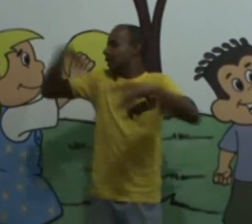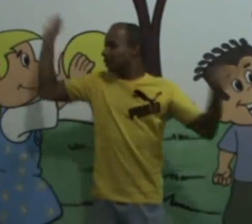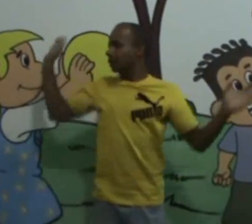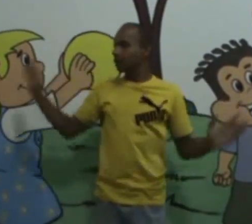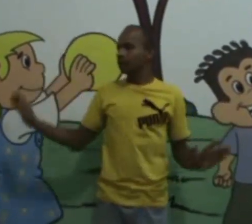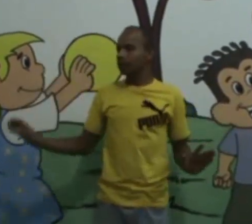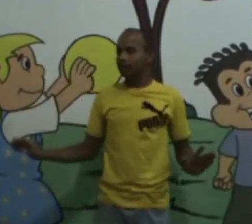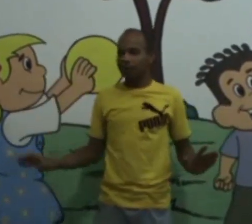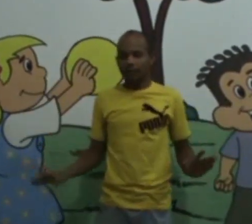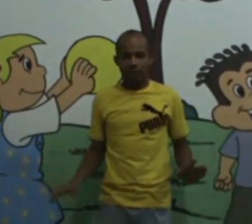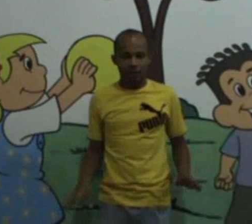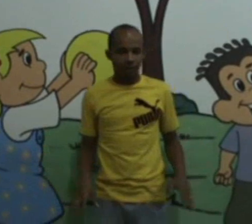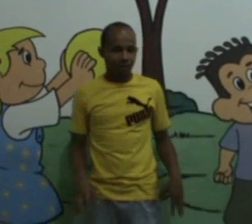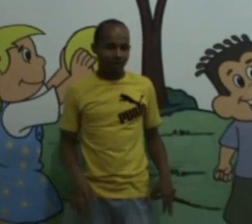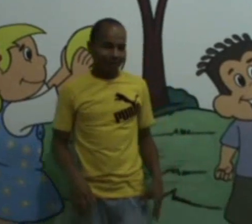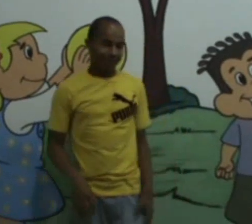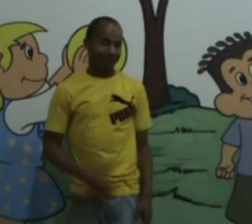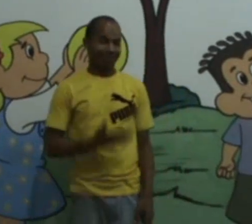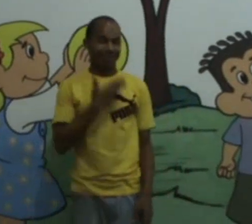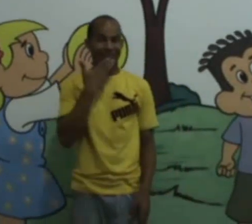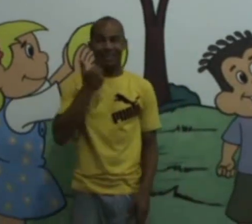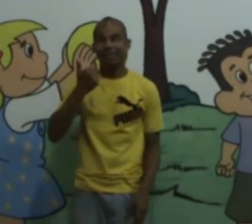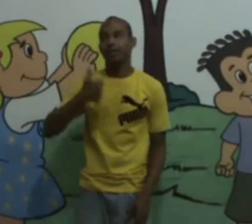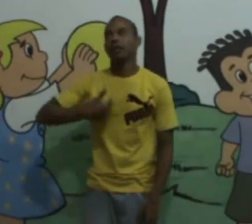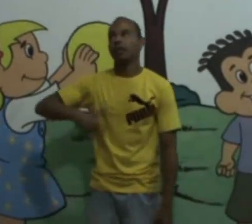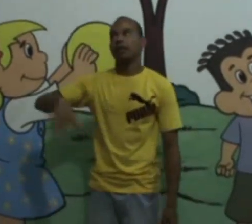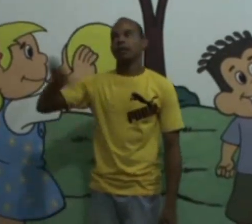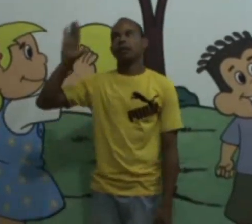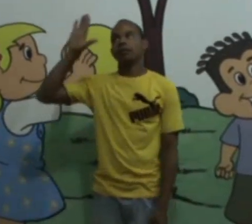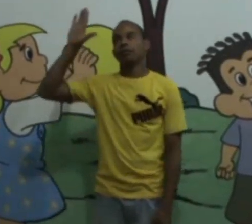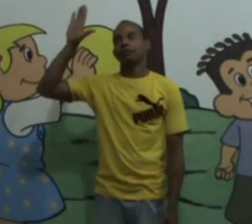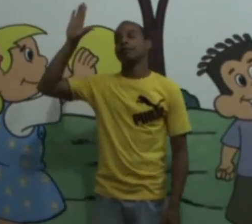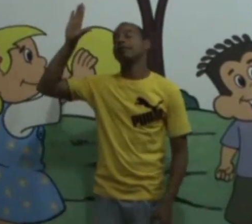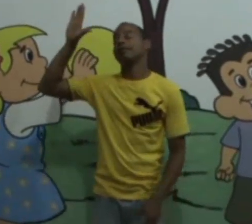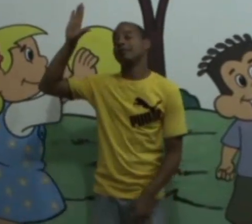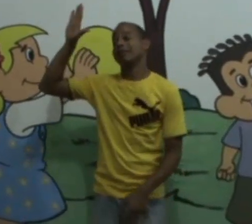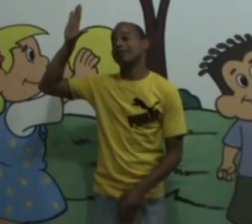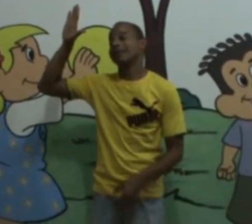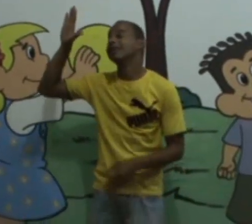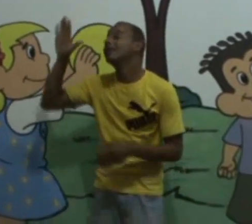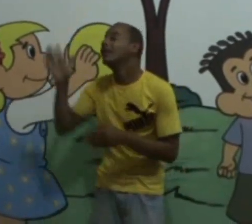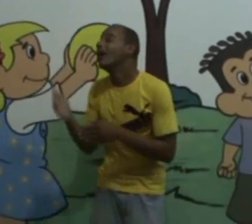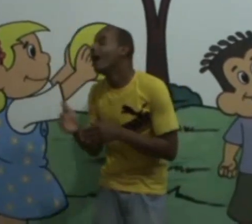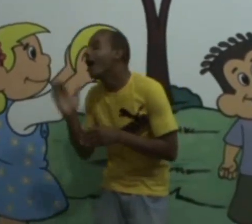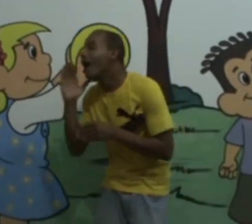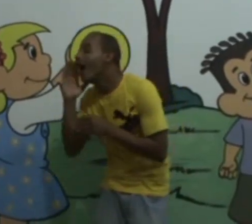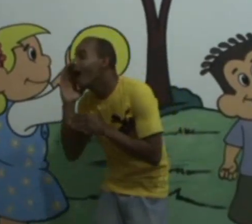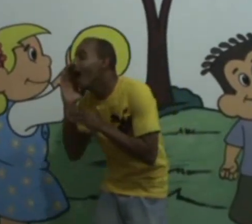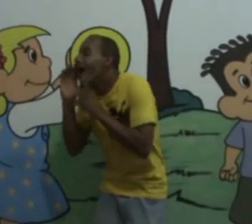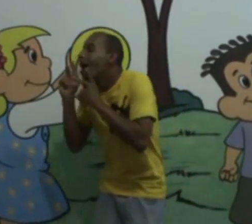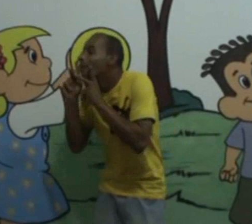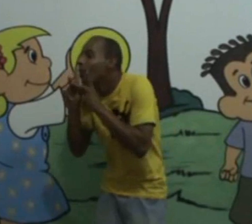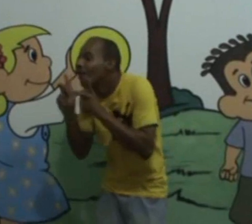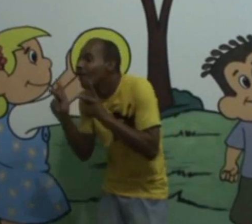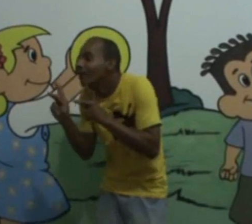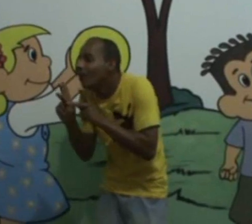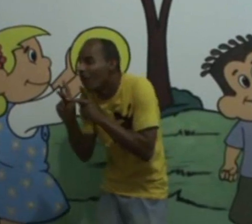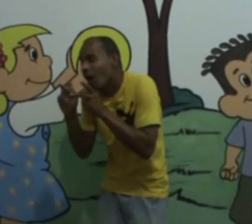dizer: vou dar uma mijada, pô. Mas o pior é ficar levantando a